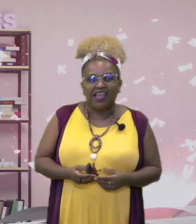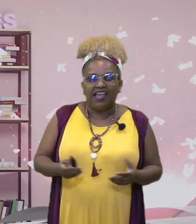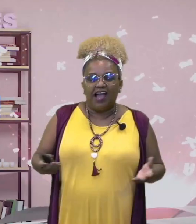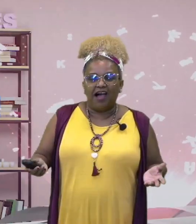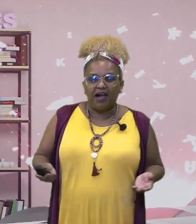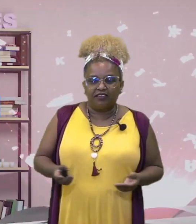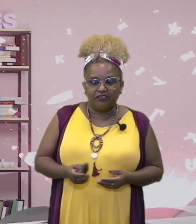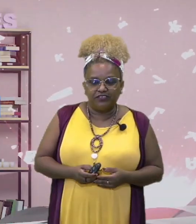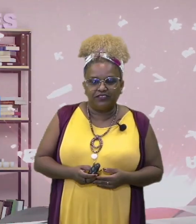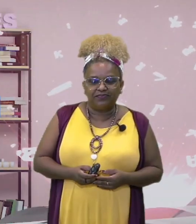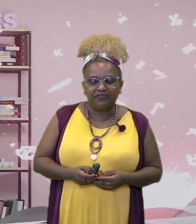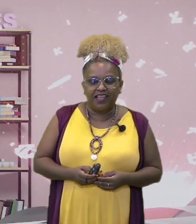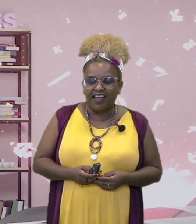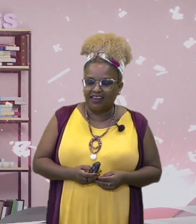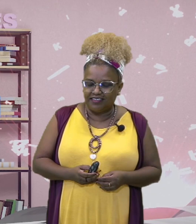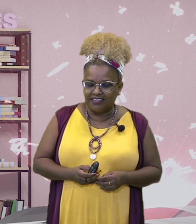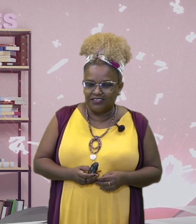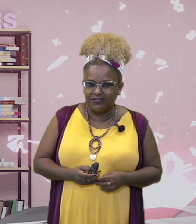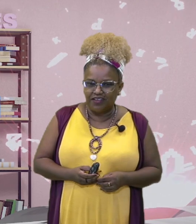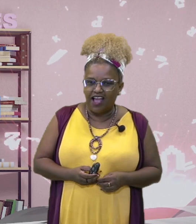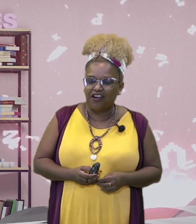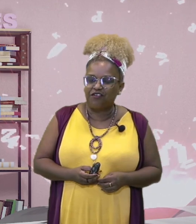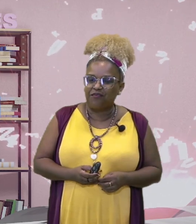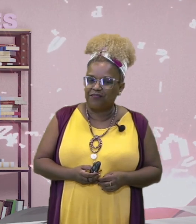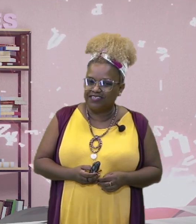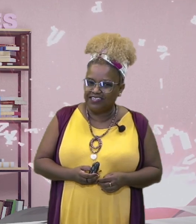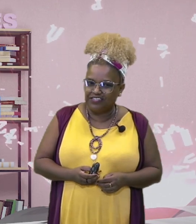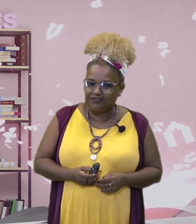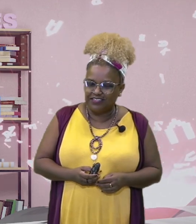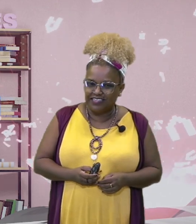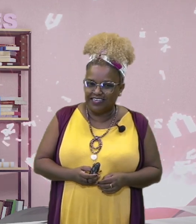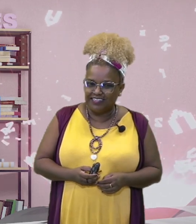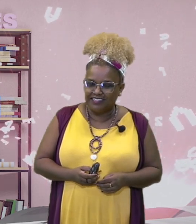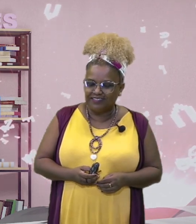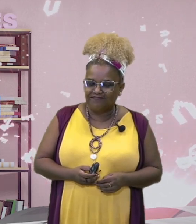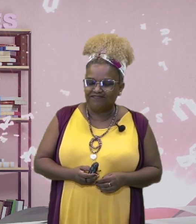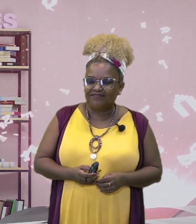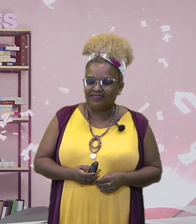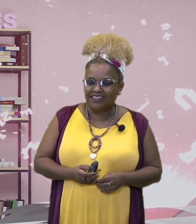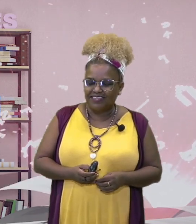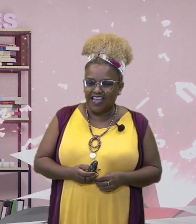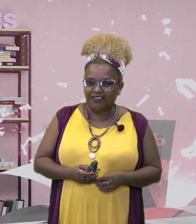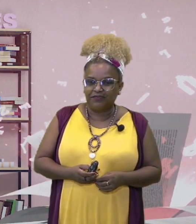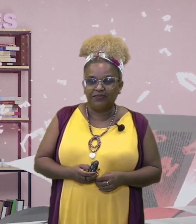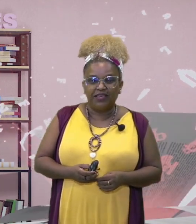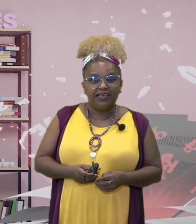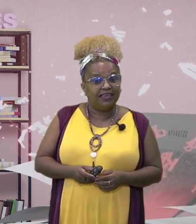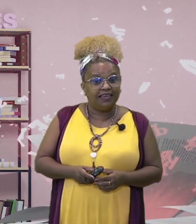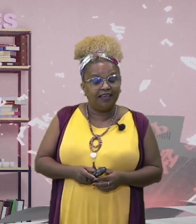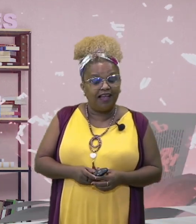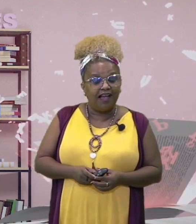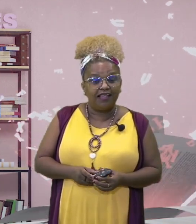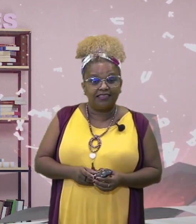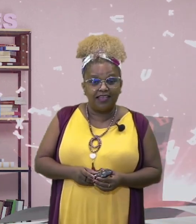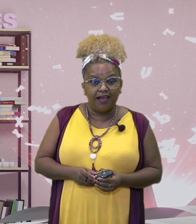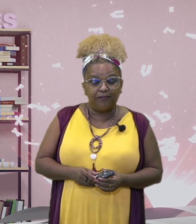isso. Amados, agradeço a companhia de vocês. Tá certo?